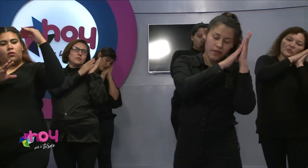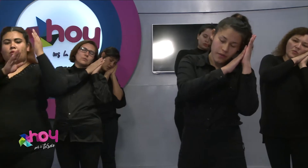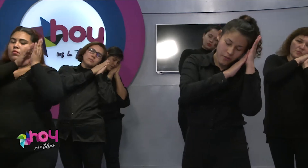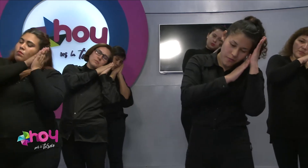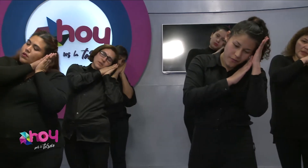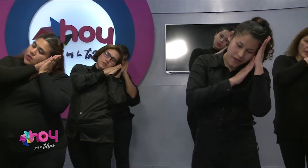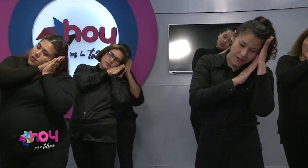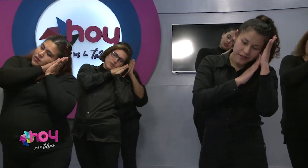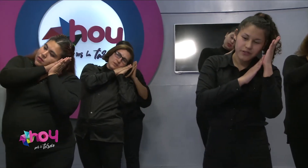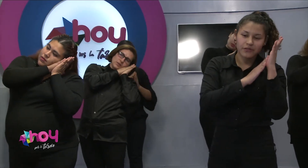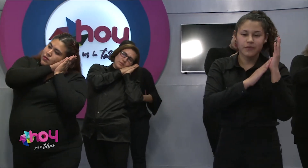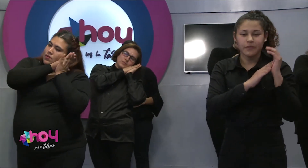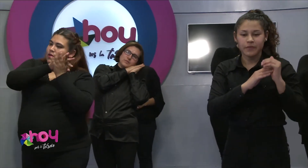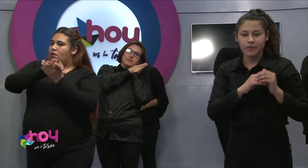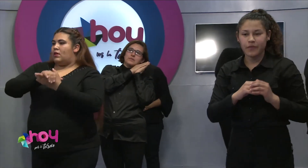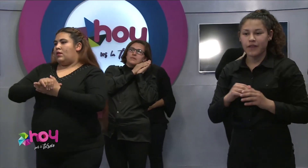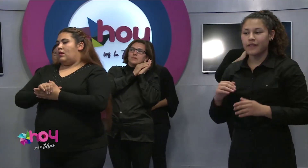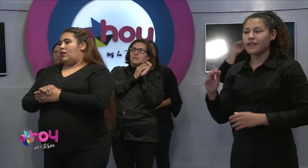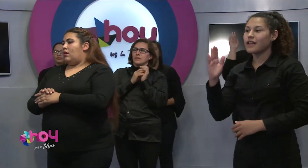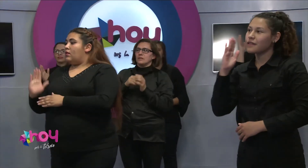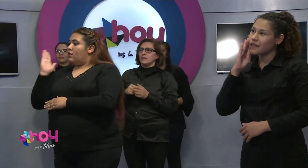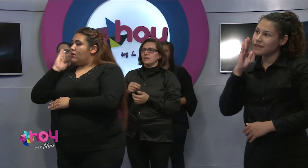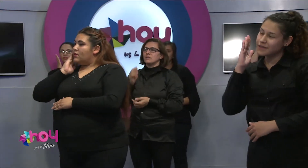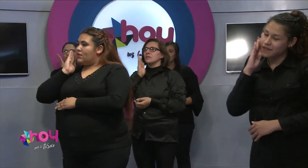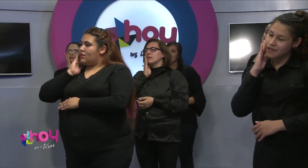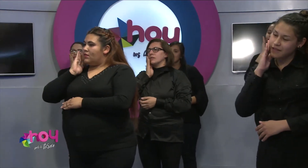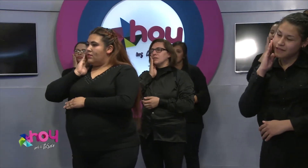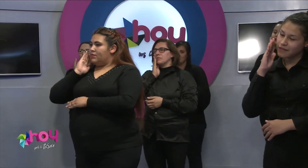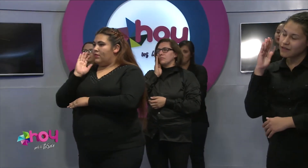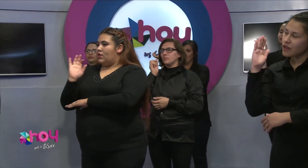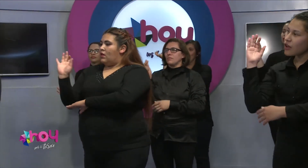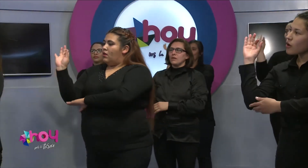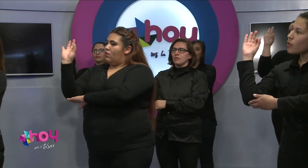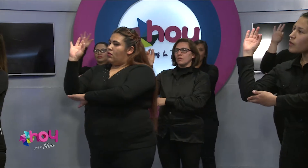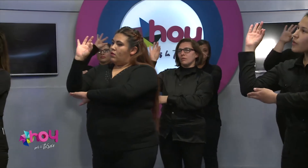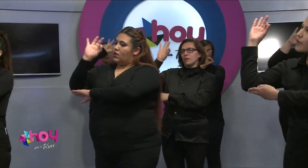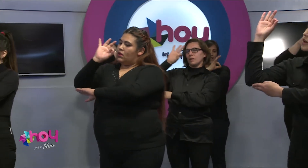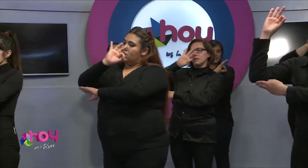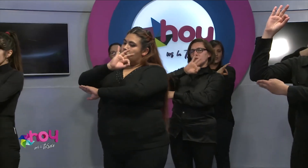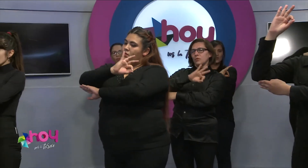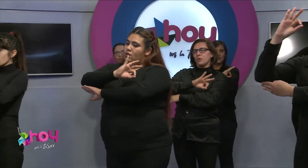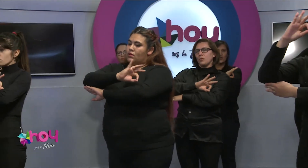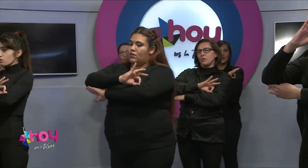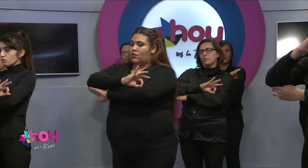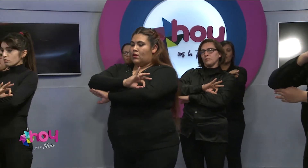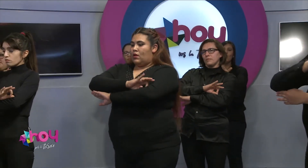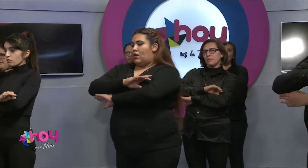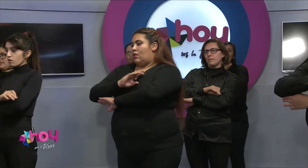un perro. Y al atardecer, cuando baja el sol,